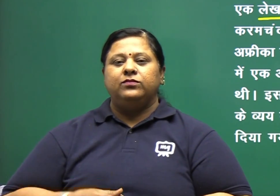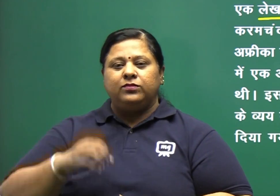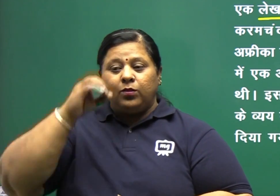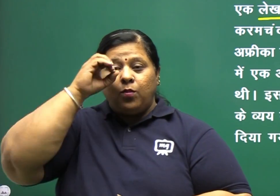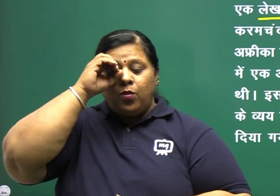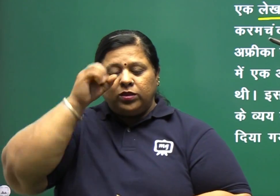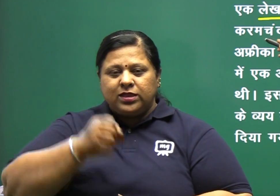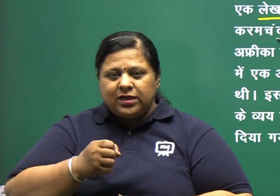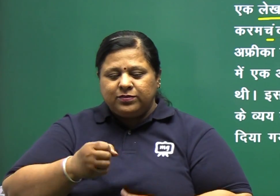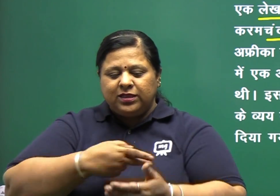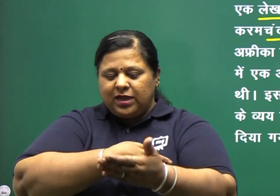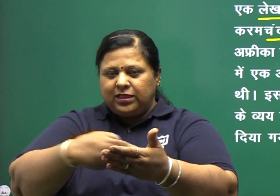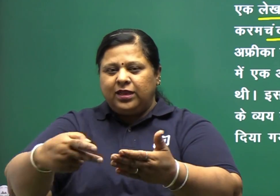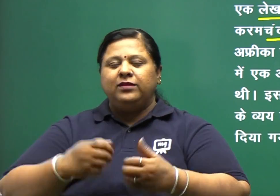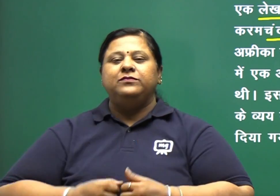मोहनदास करमचंद गांधी ने